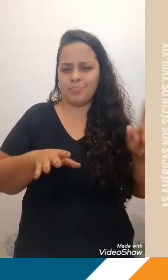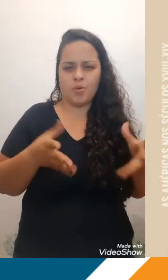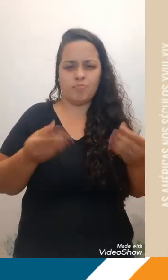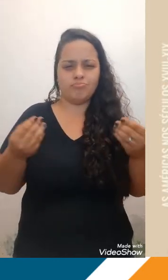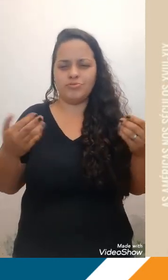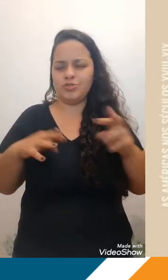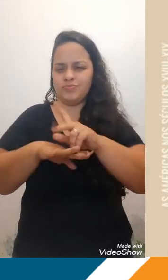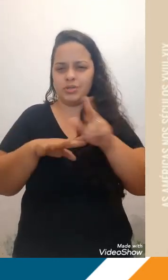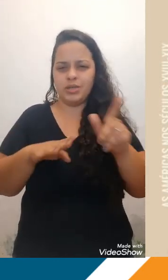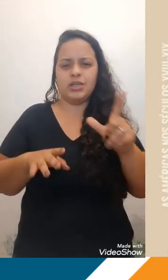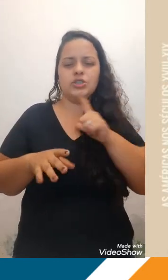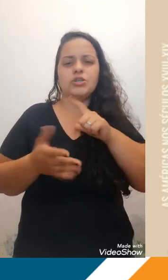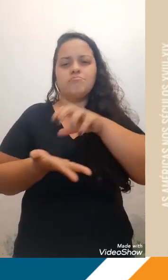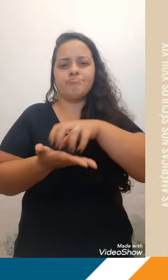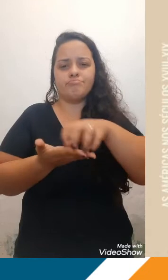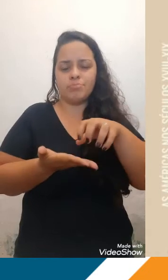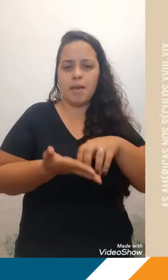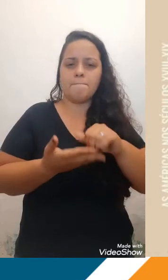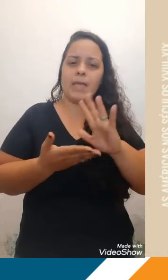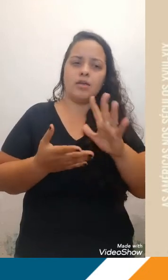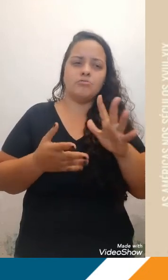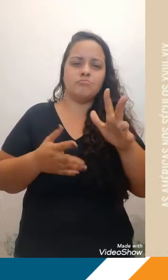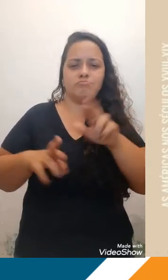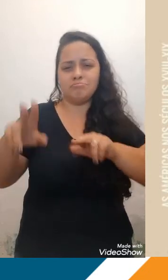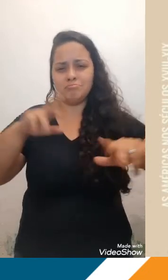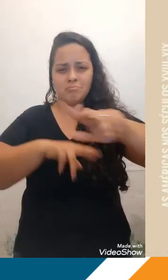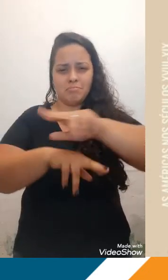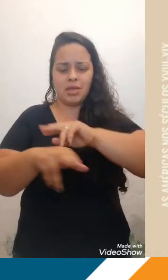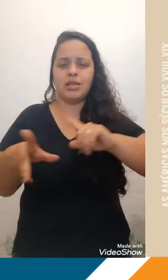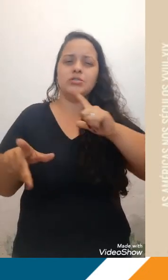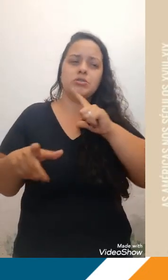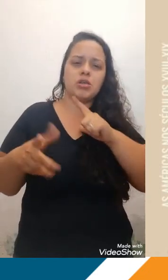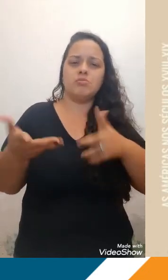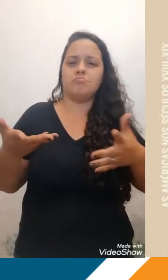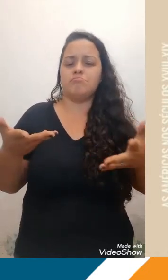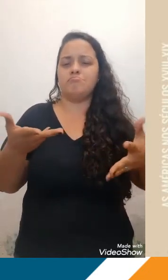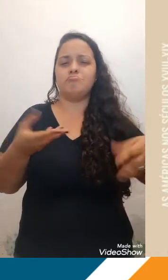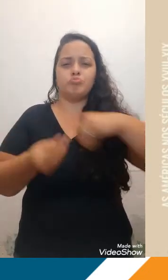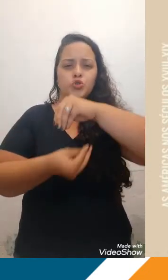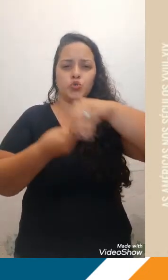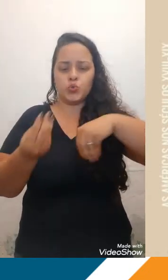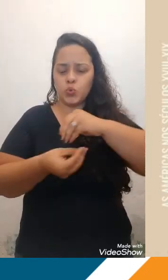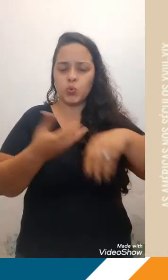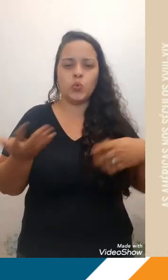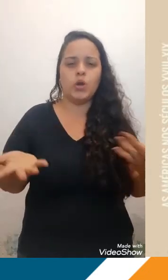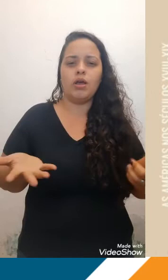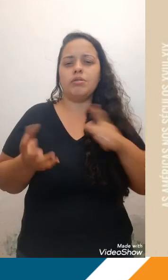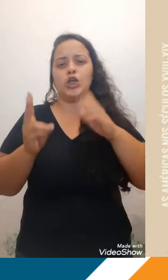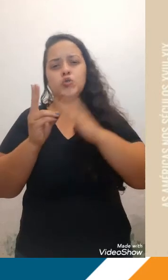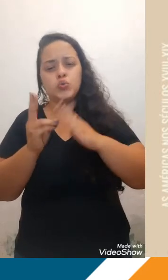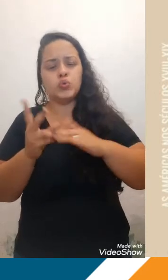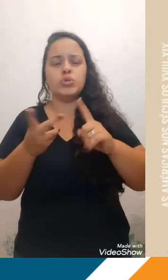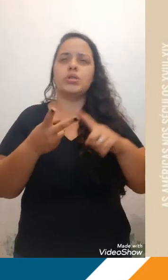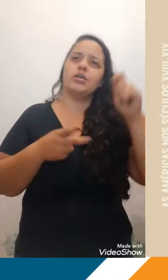muito diversa. Tinham territórios mais mesclados, com populações mestiças maiores, com grandes levas de indígenas e